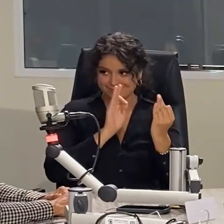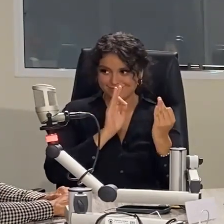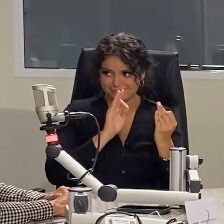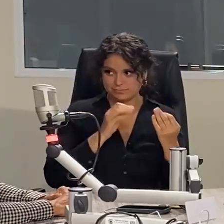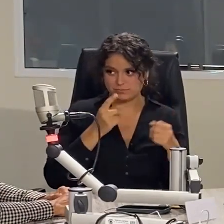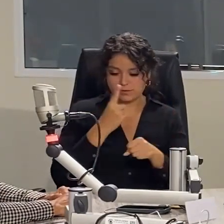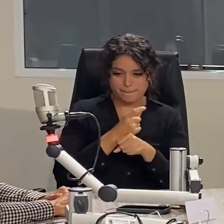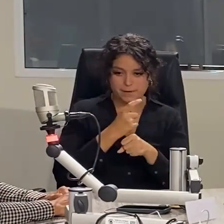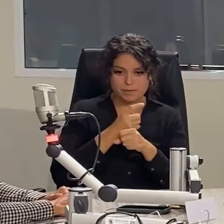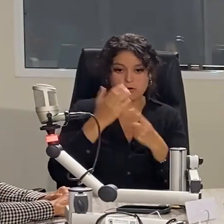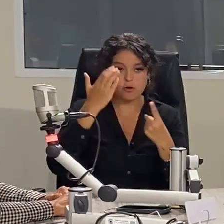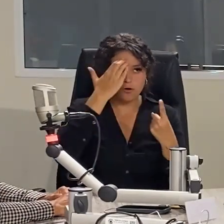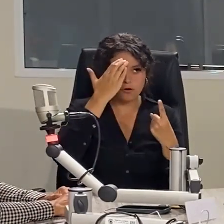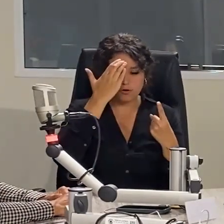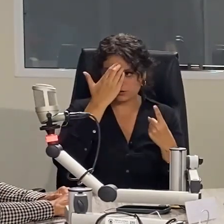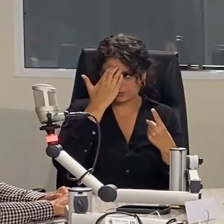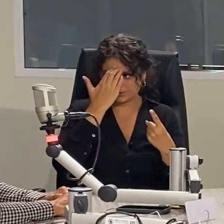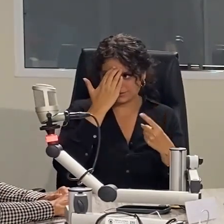son, primero,